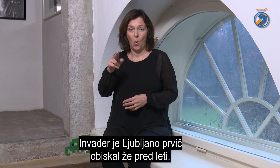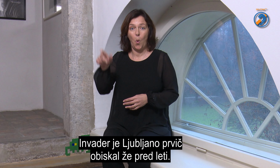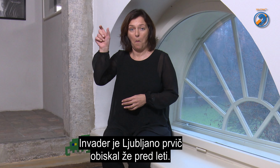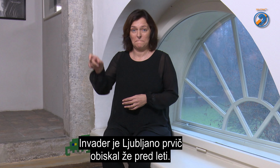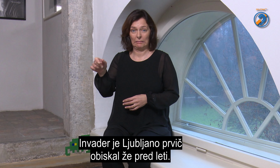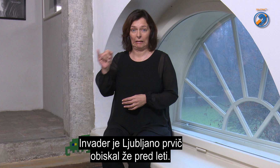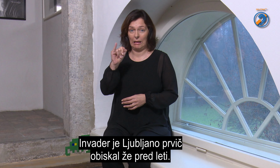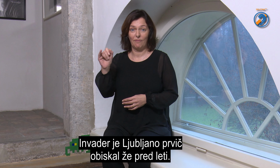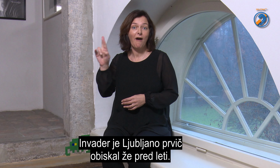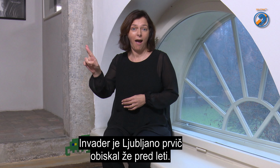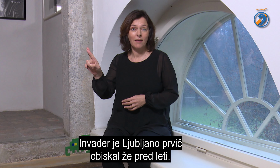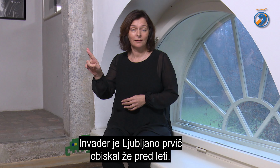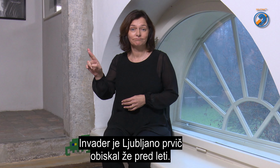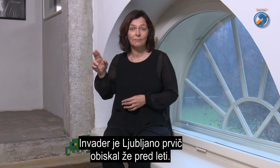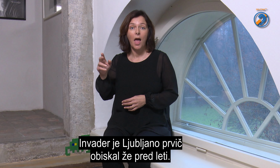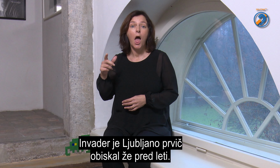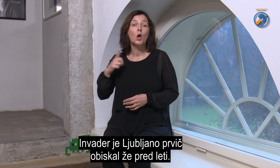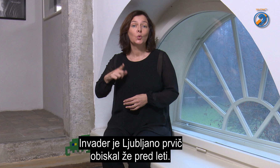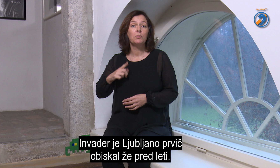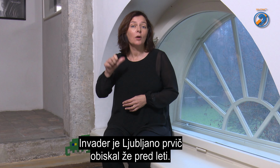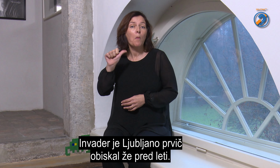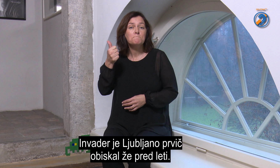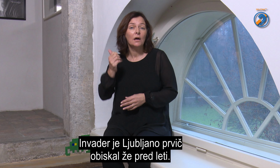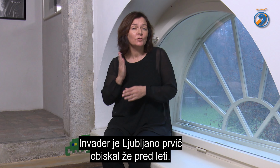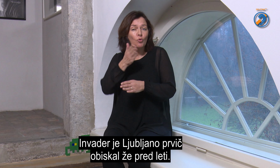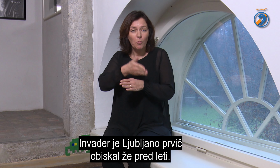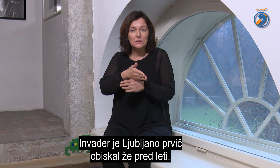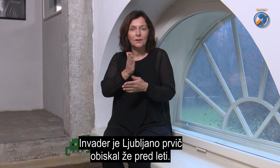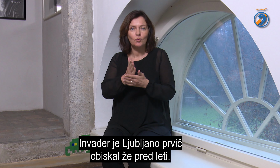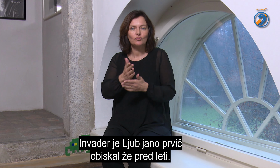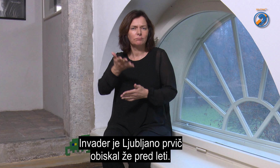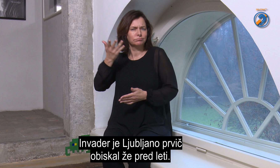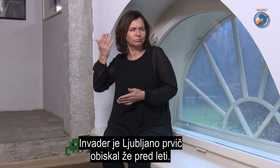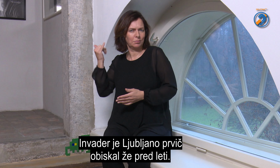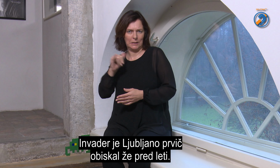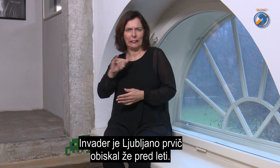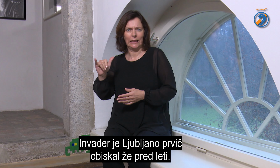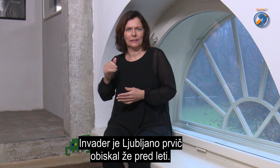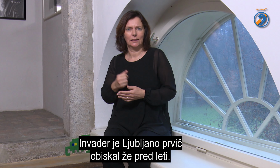In Vajder je Ljubljano prvič obiskal že pred leti.